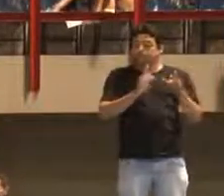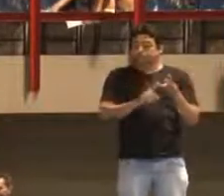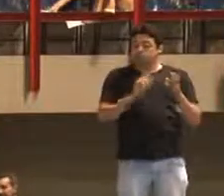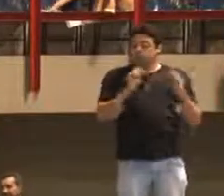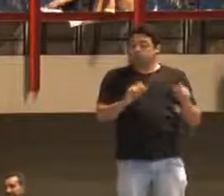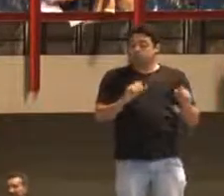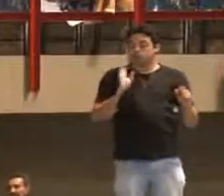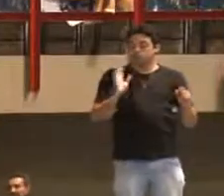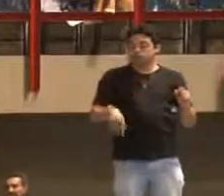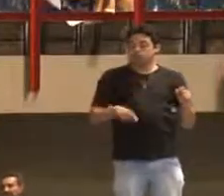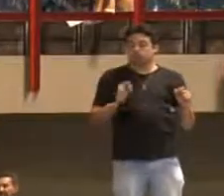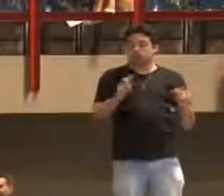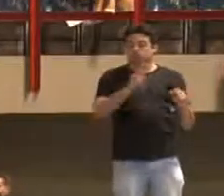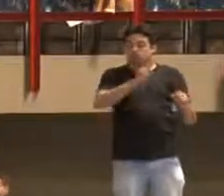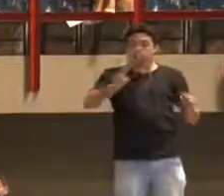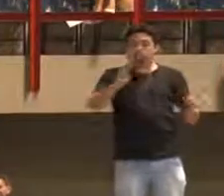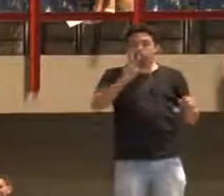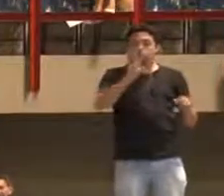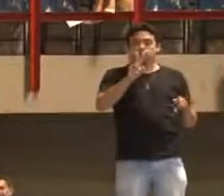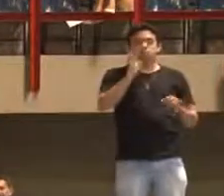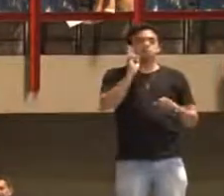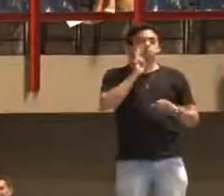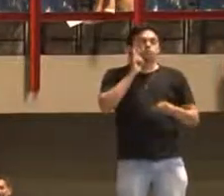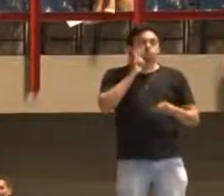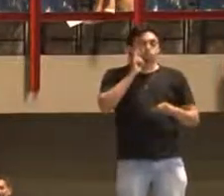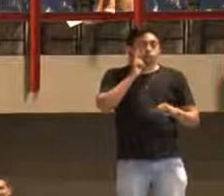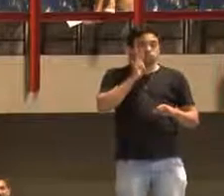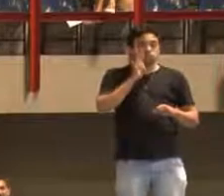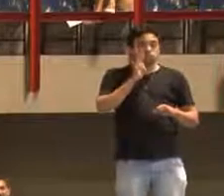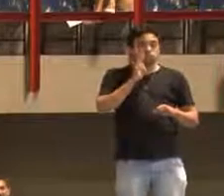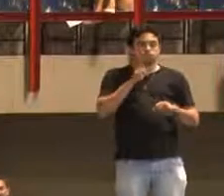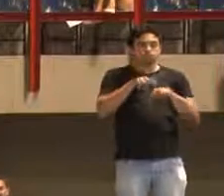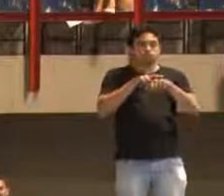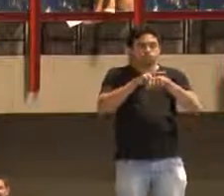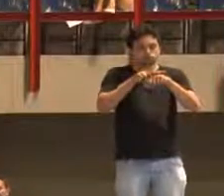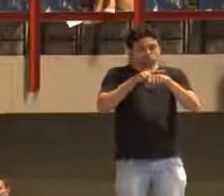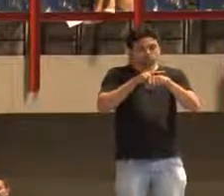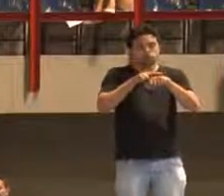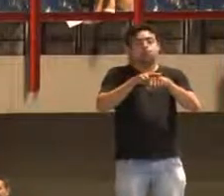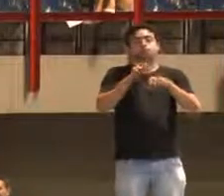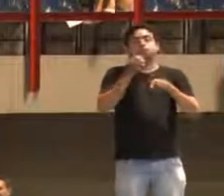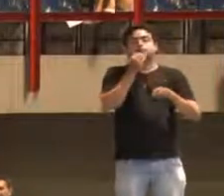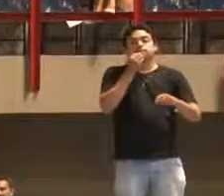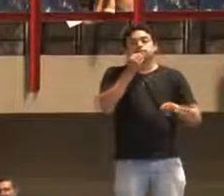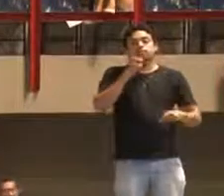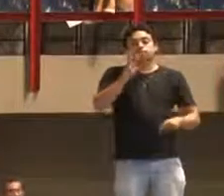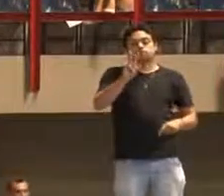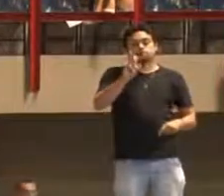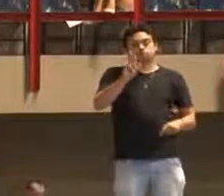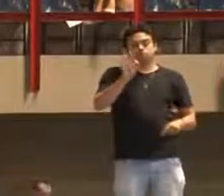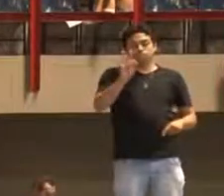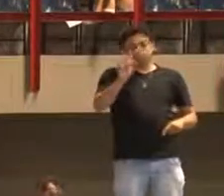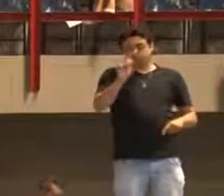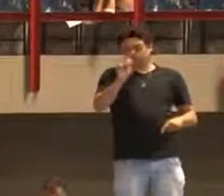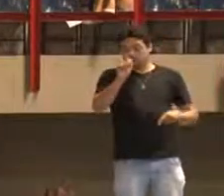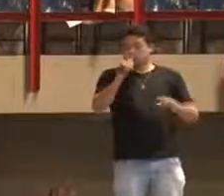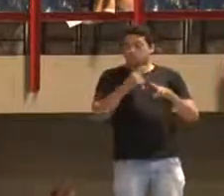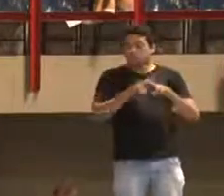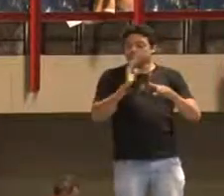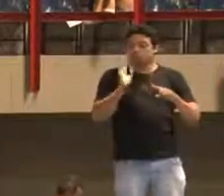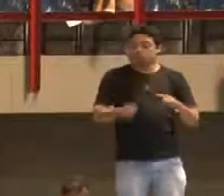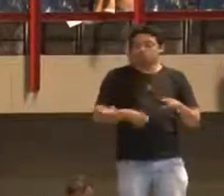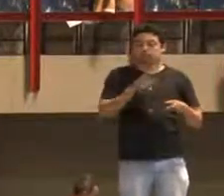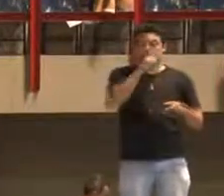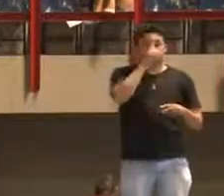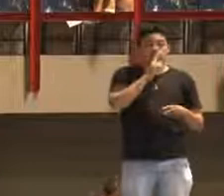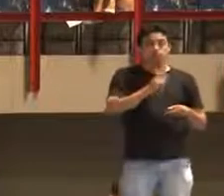nome correto era para ser violeta. A gente chama de roxo, mas o nome era para ser violeta. Então, ó, o vermelho, o amarelo e o azul